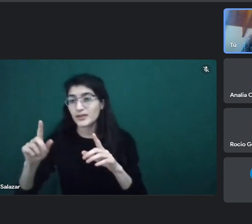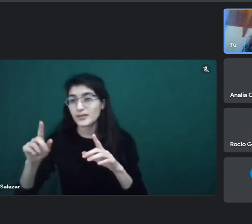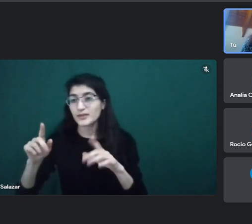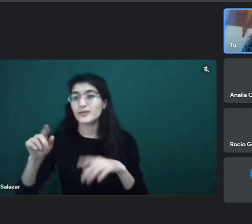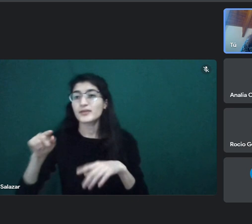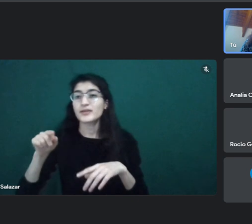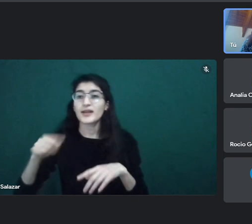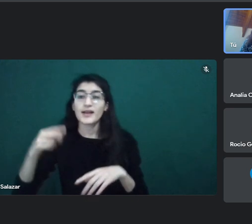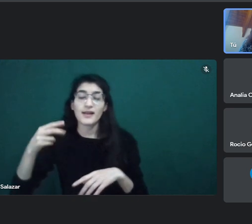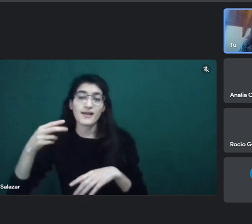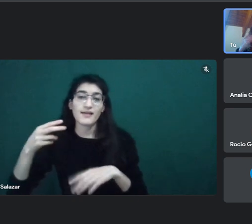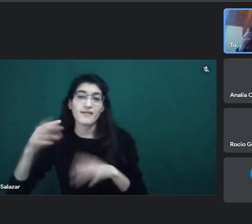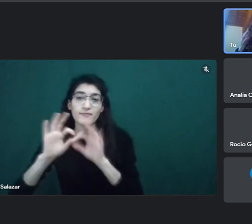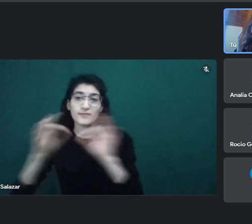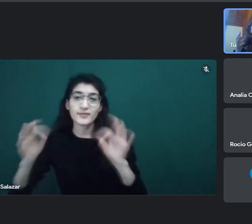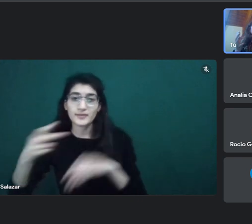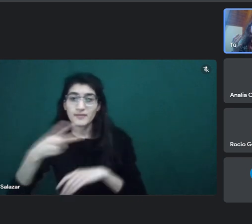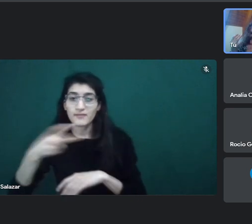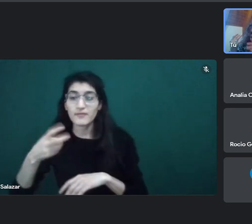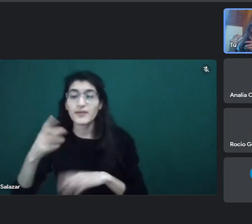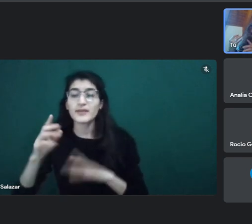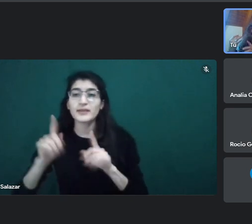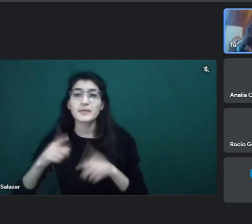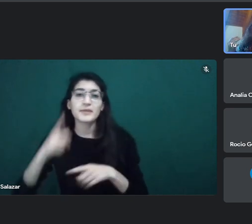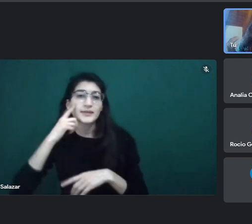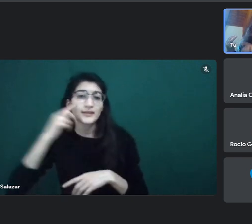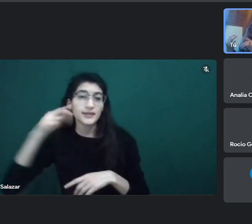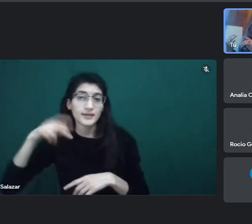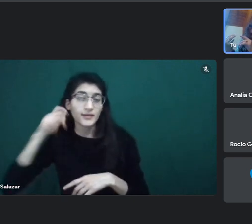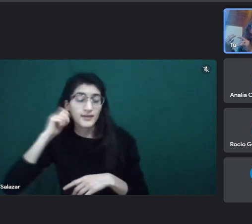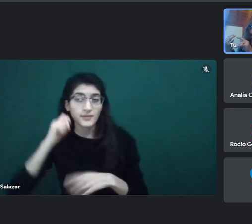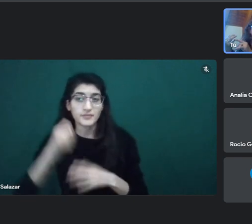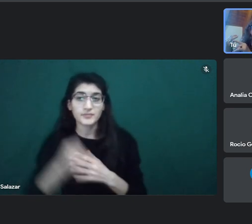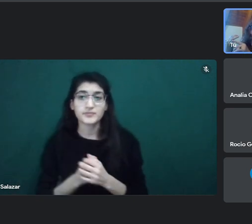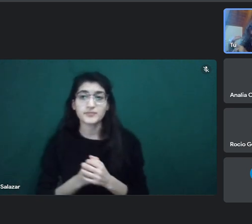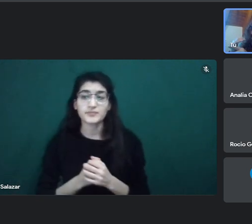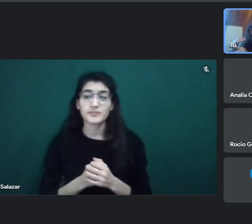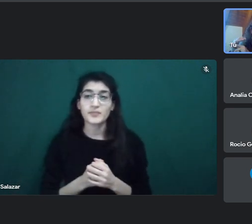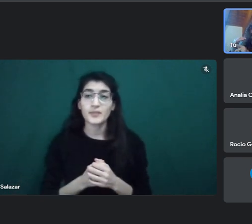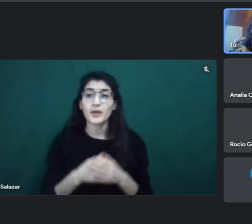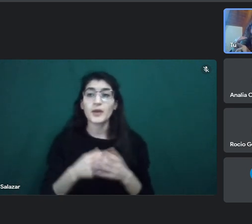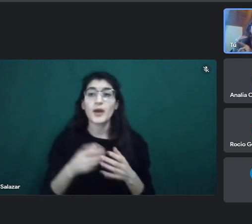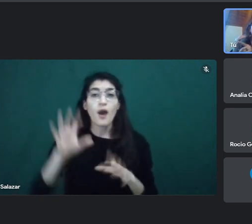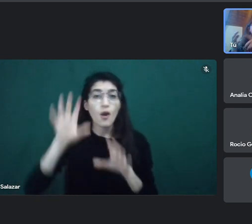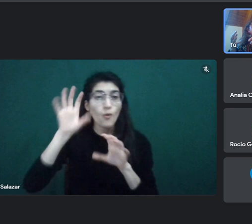¿sí? De ING, acuérdense, sustantivo núcleo,